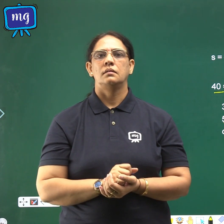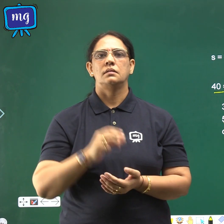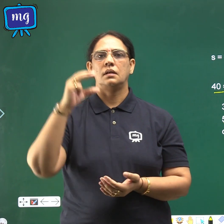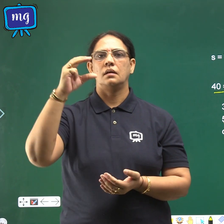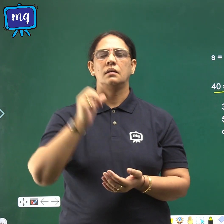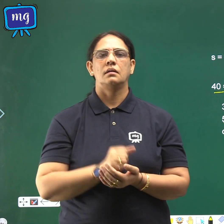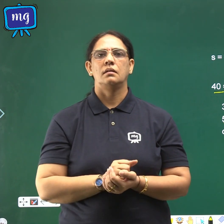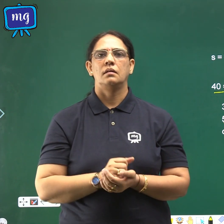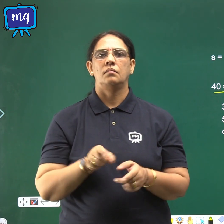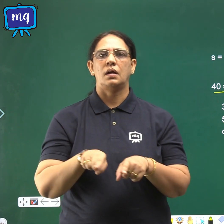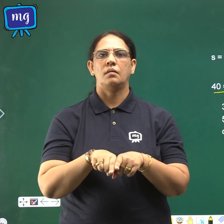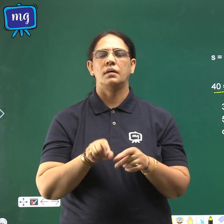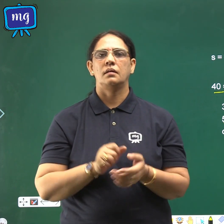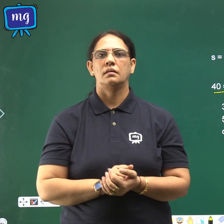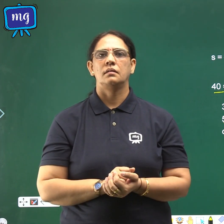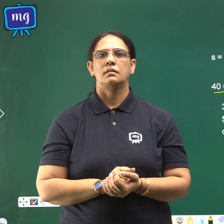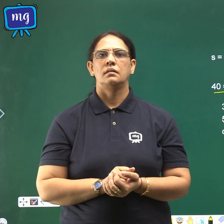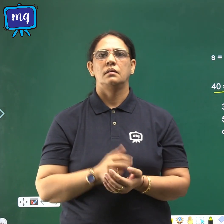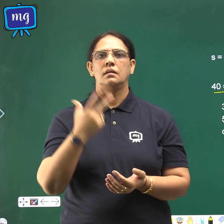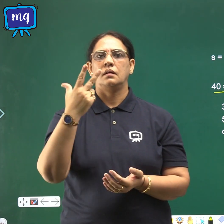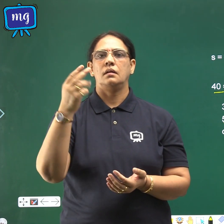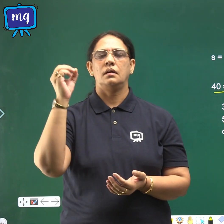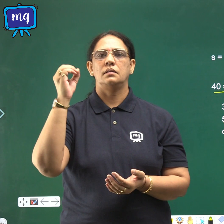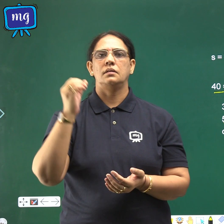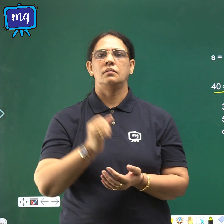सी बराबर 80।